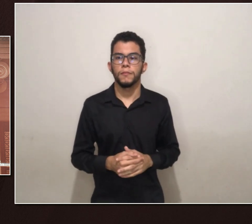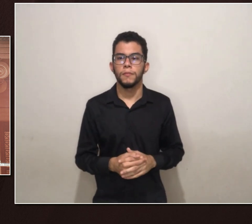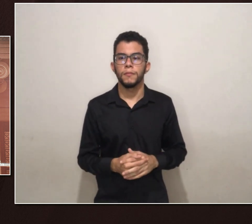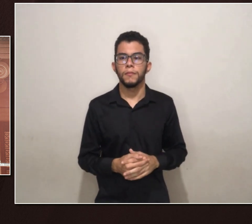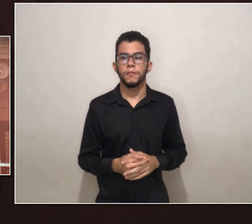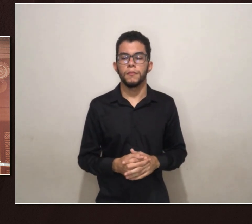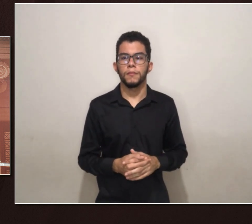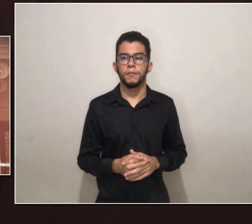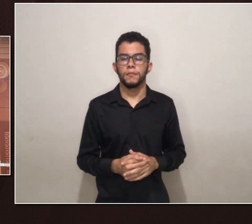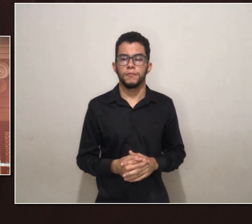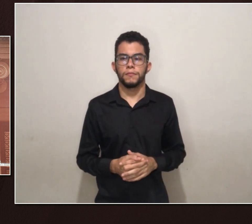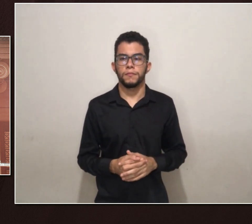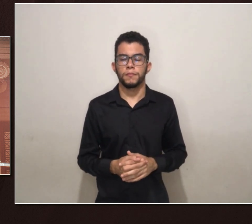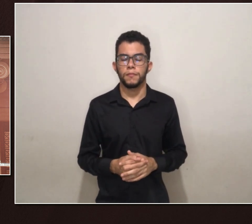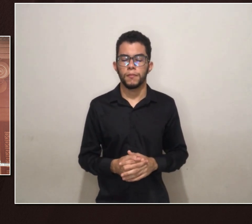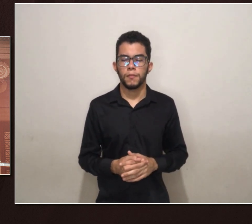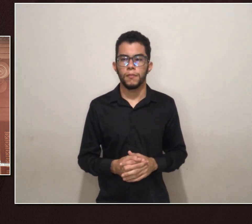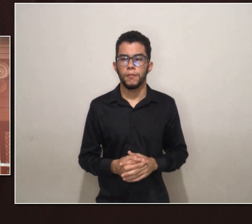né?